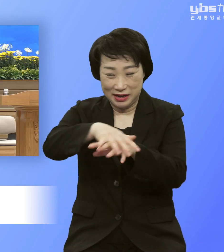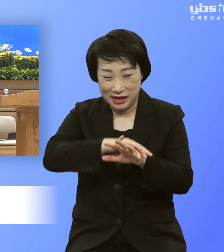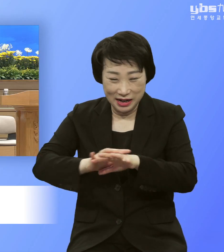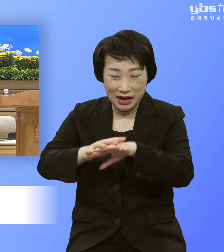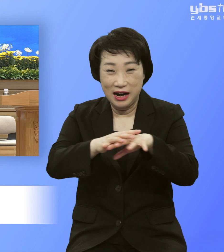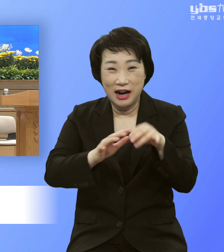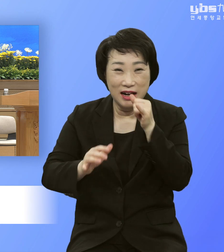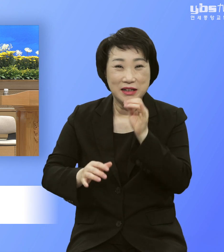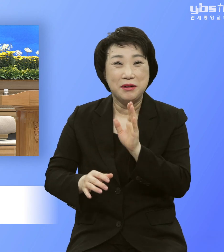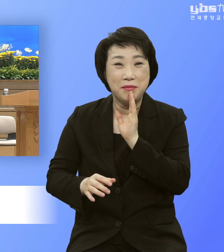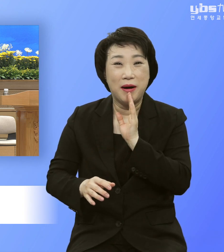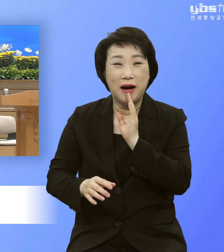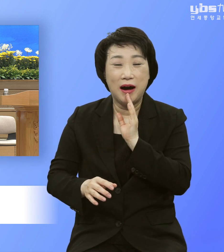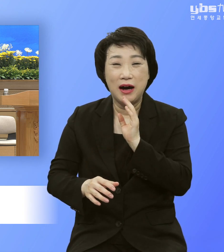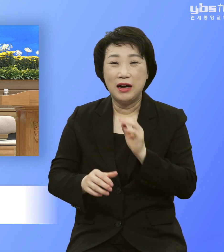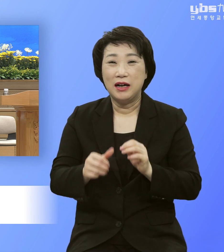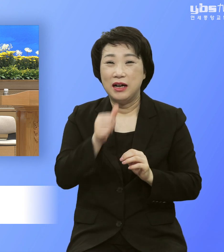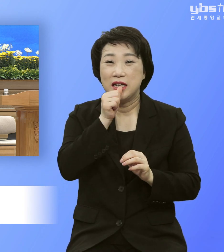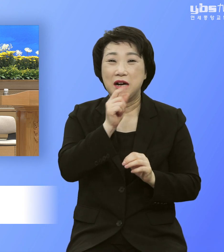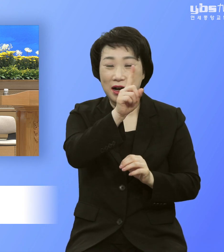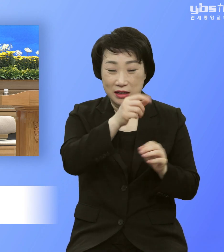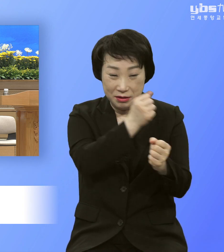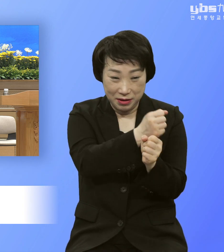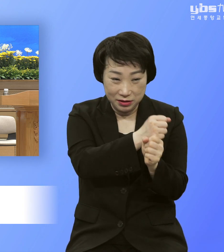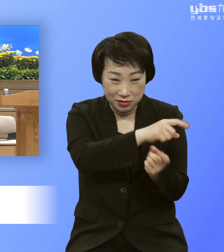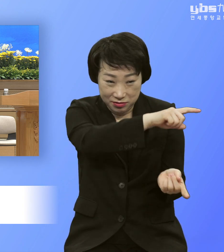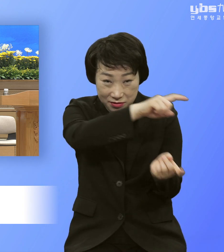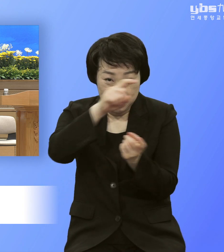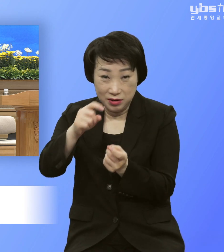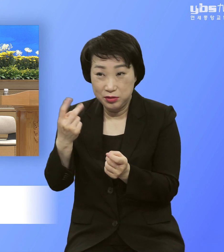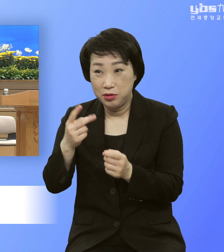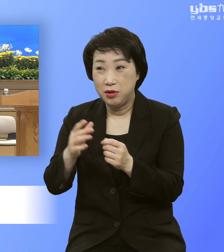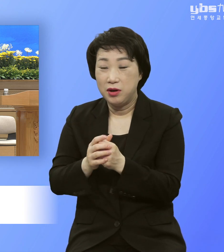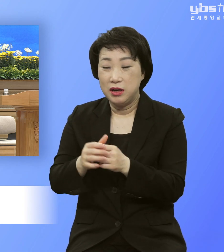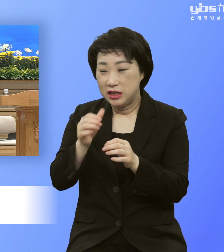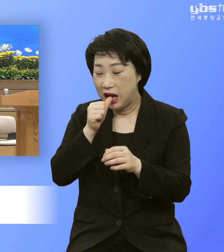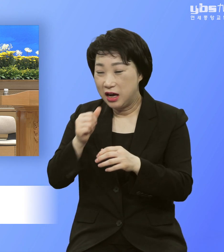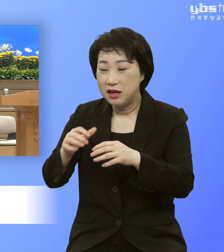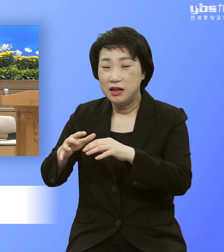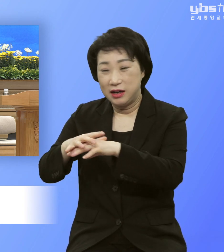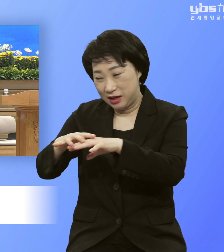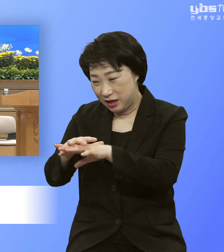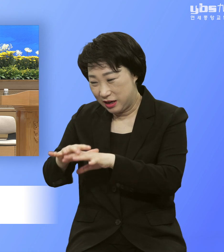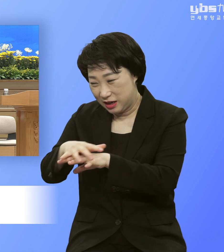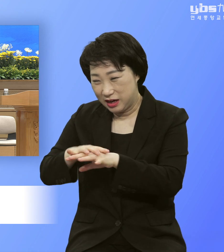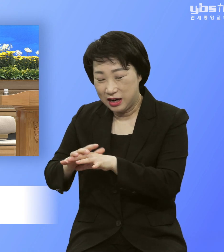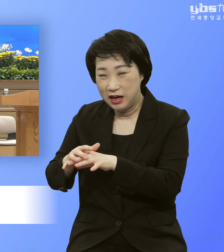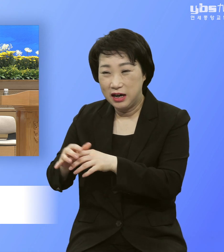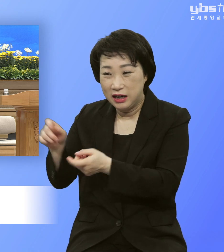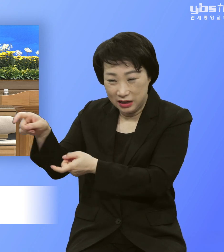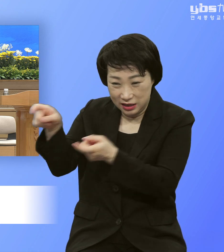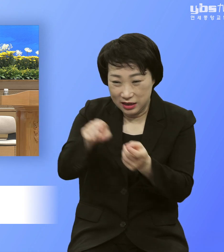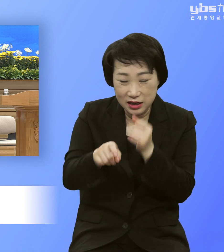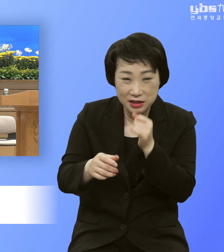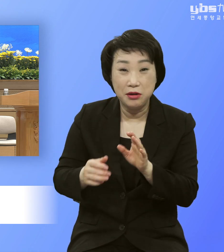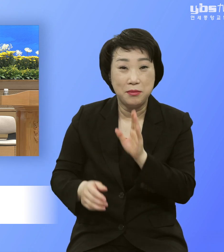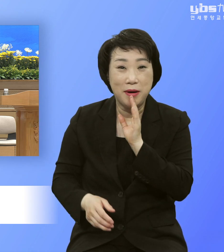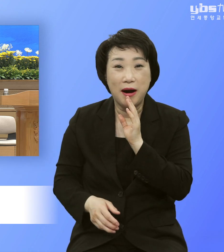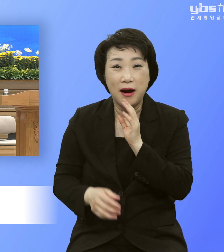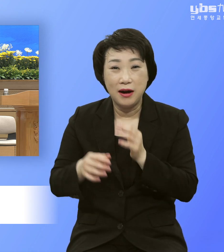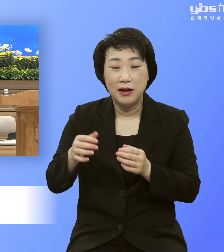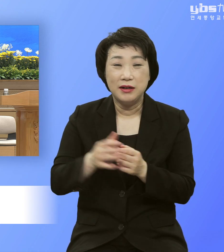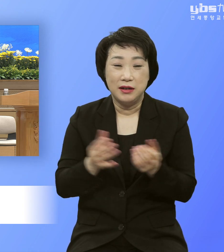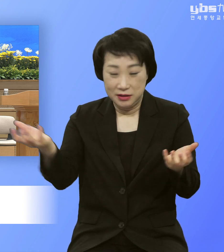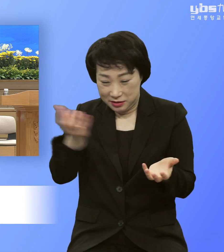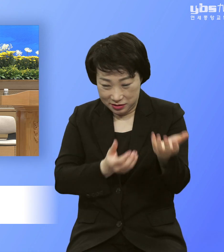얽히고 이렇게 해서 하나를 만들고 또 이렇게 또 얽히고 또 얽히고 해서 또 하나를 만들고 또 얽히고 또